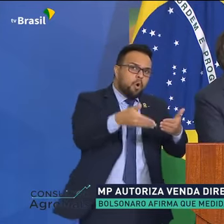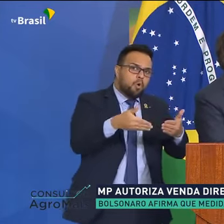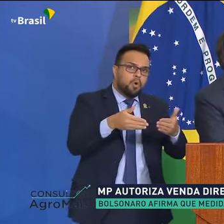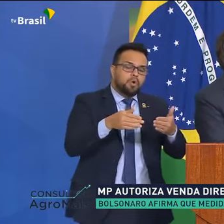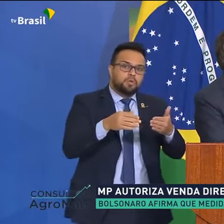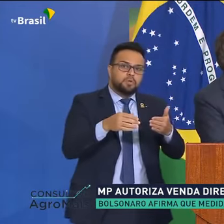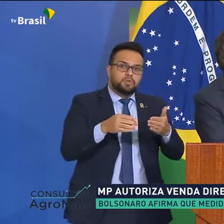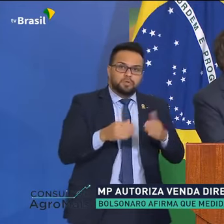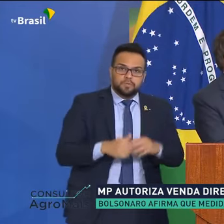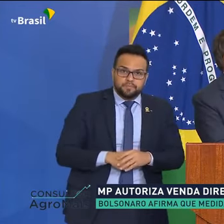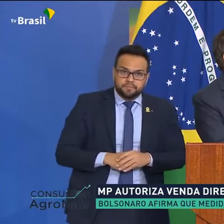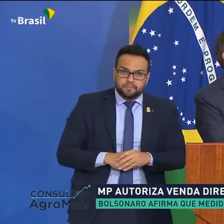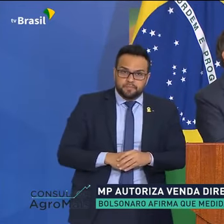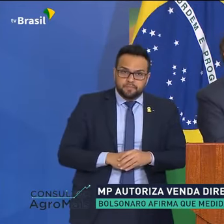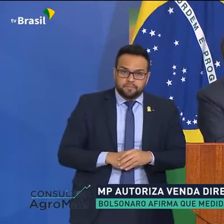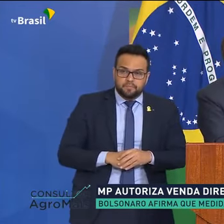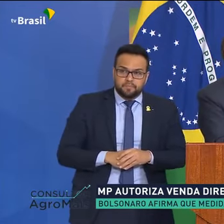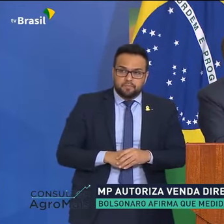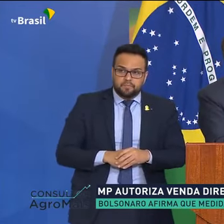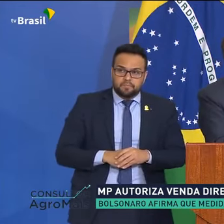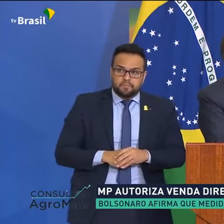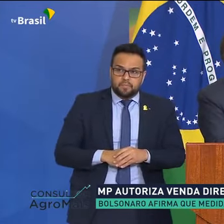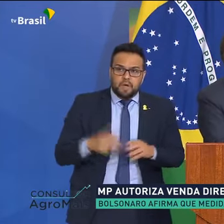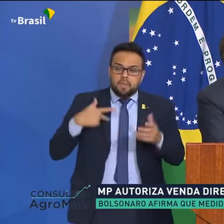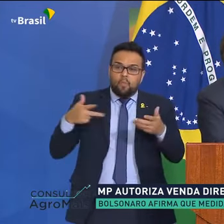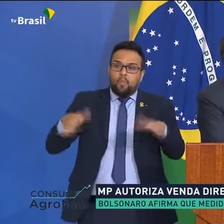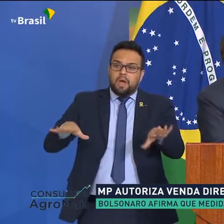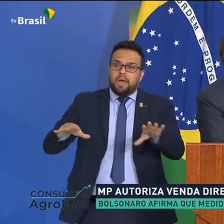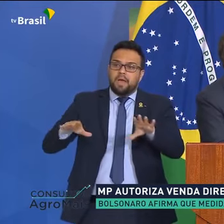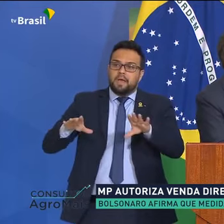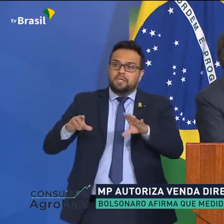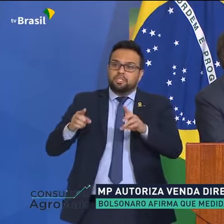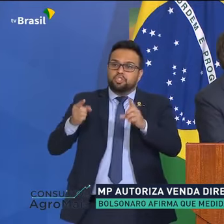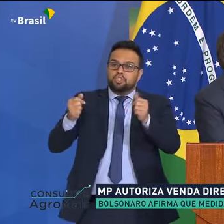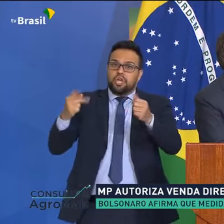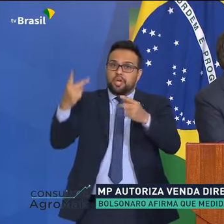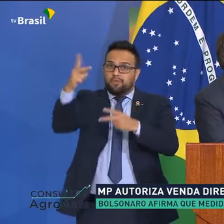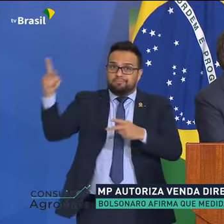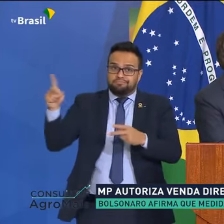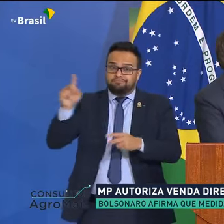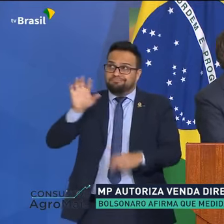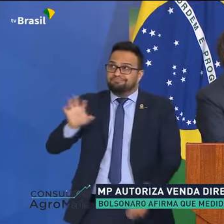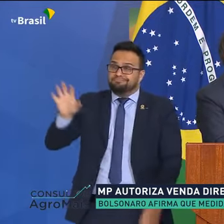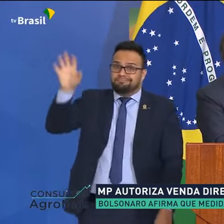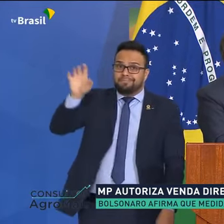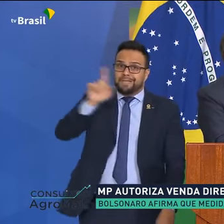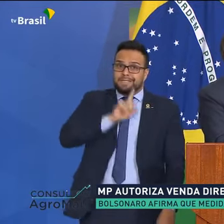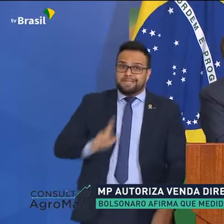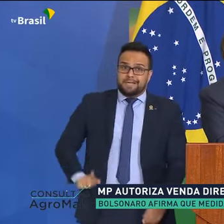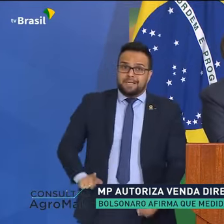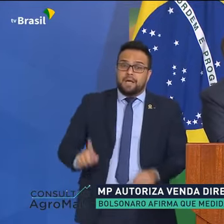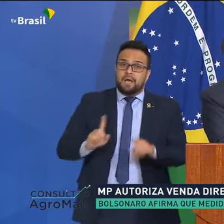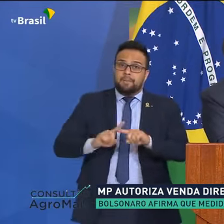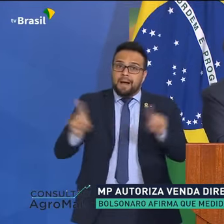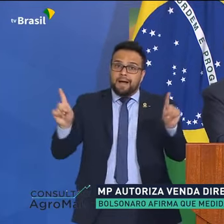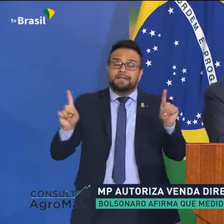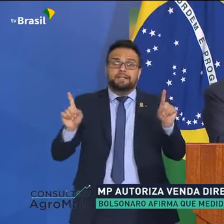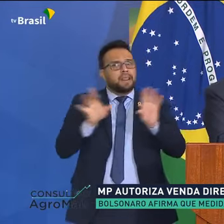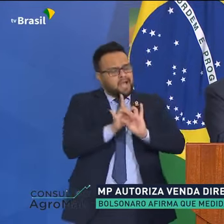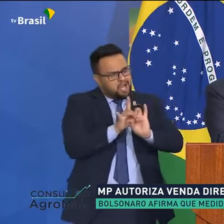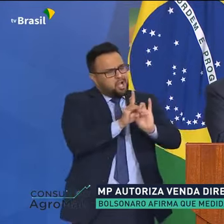dinheiro dos governadores via ser essa e isso é demos Então